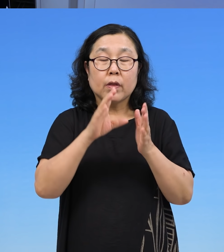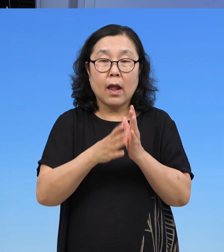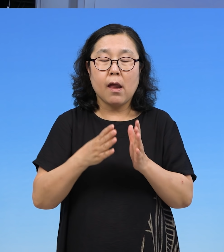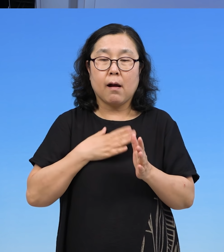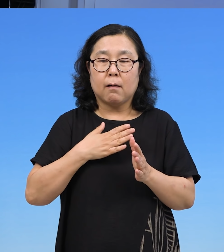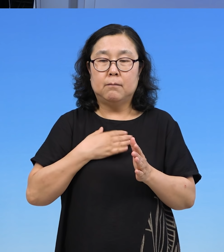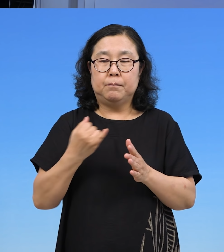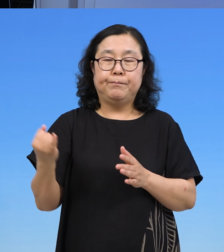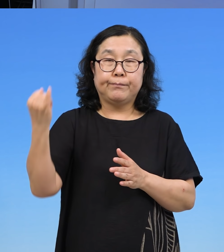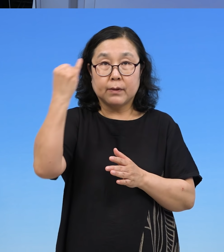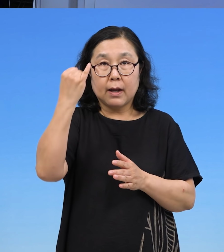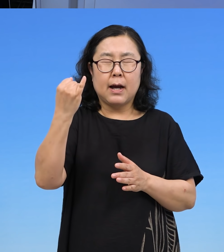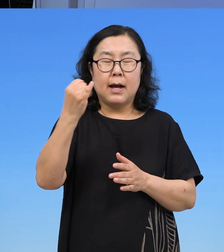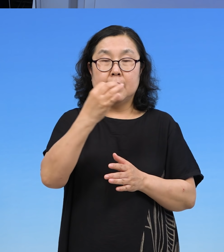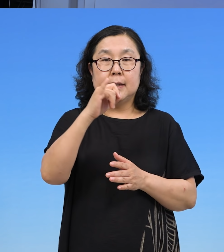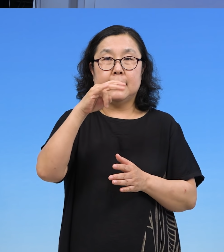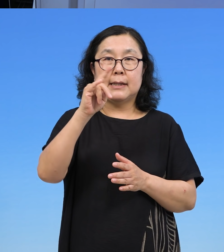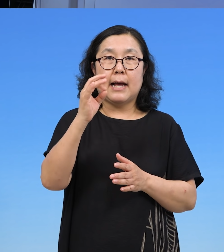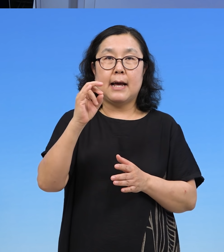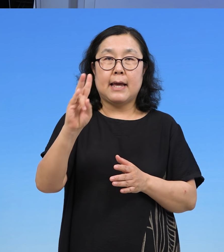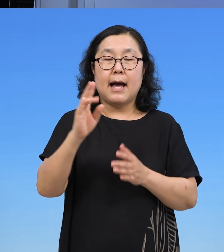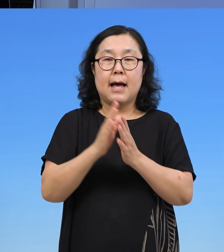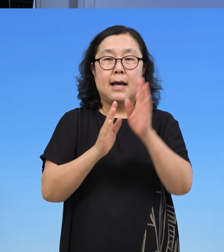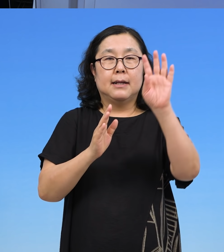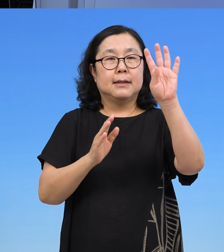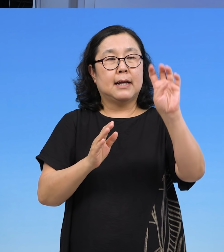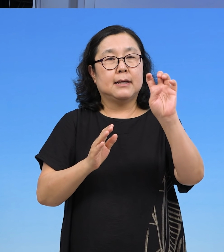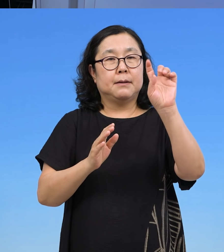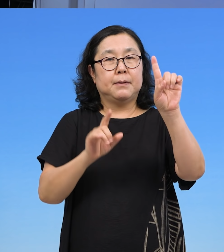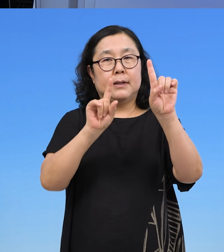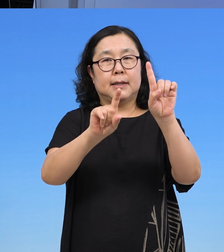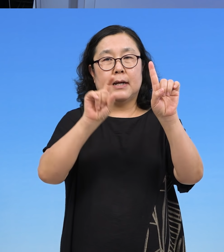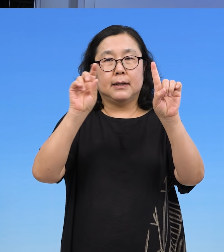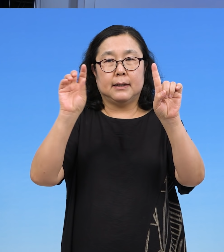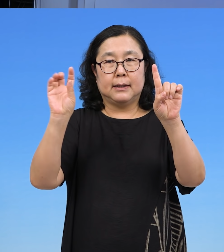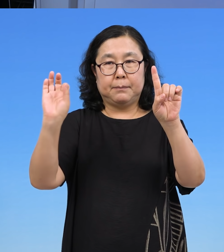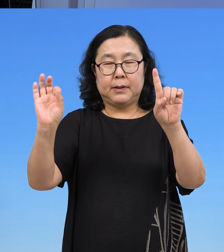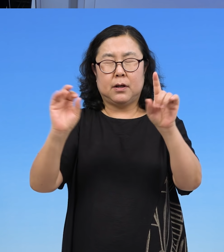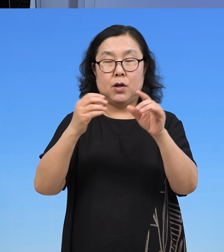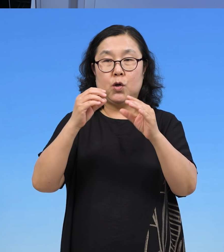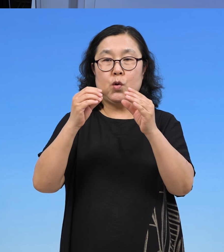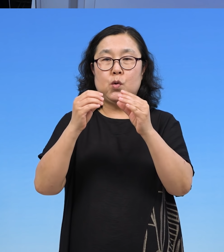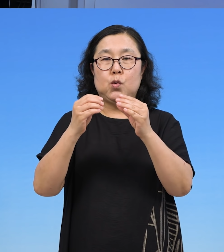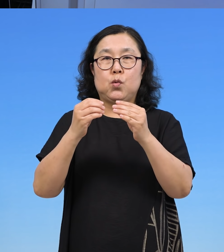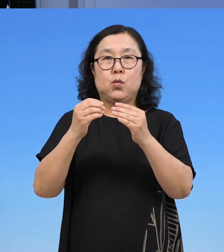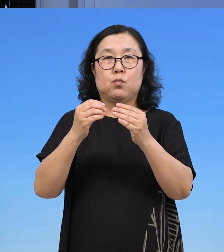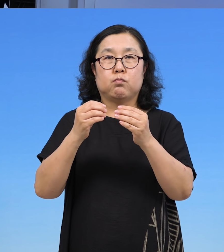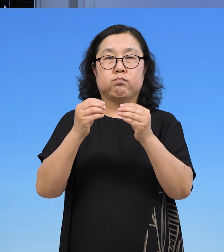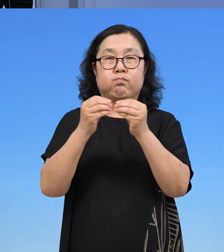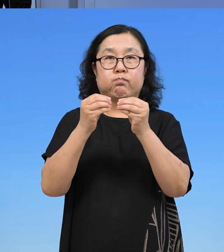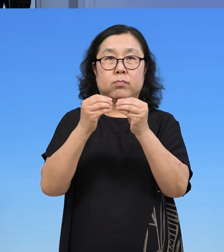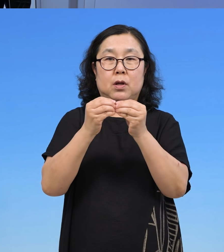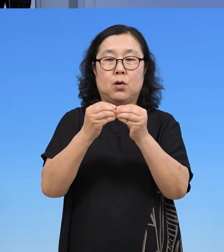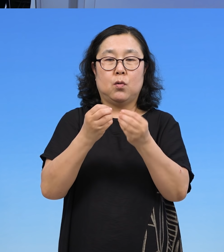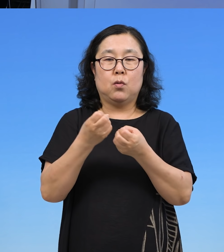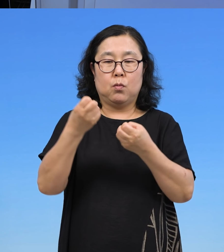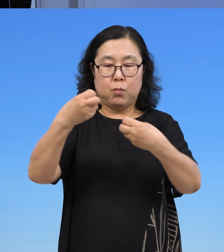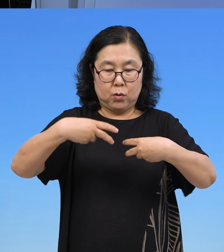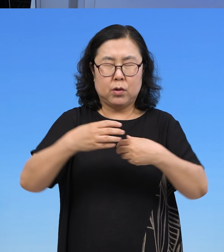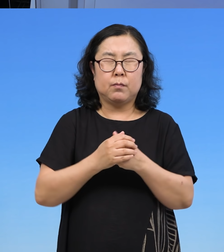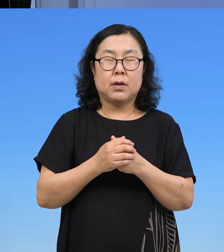친언니가 이사야 41장 10절을 문자로 보내주었습니다 두려워하지 말라 내가 너와